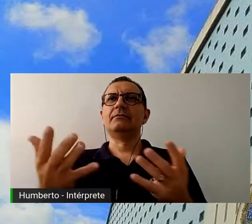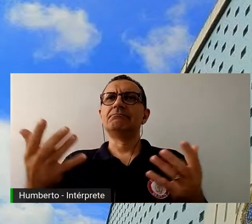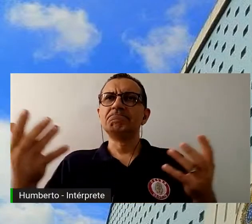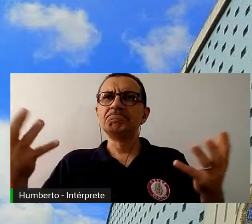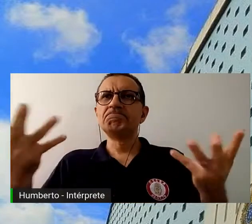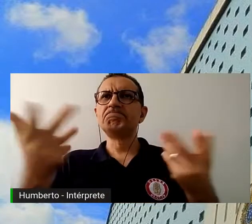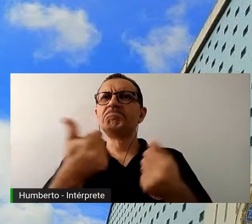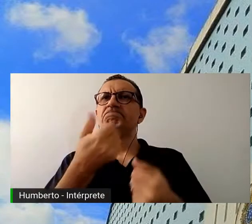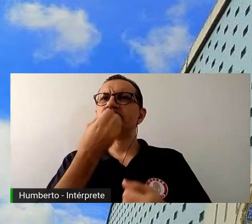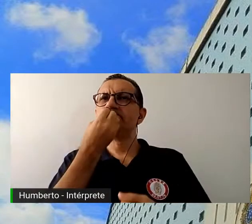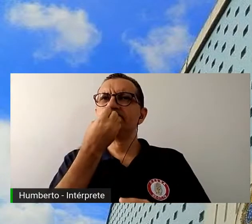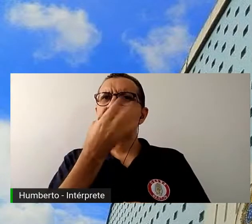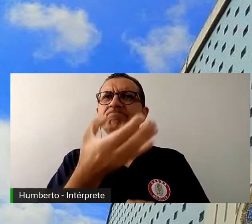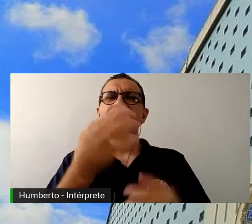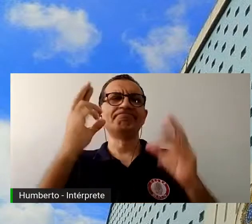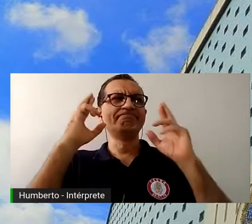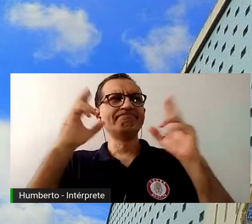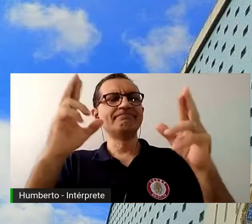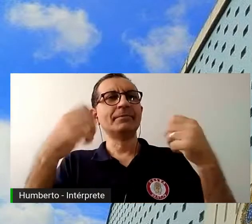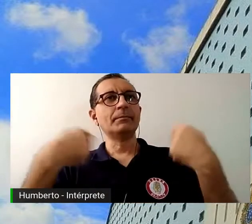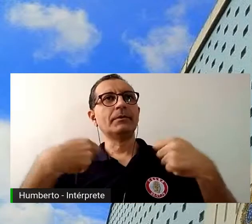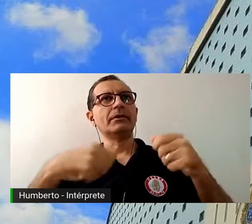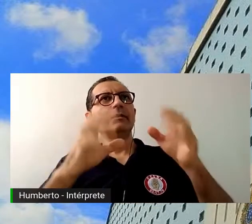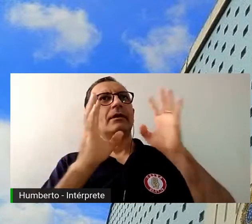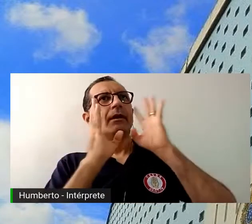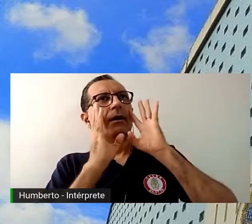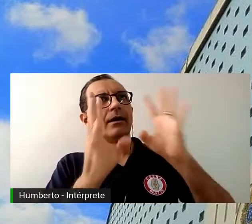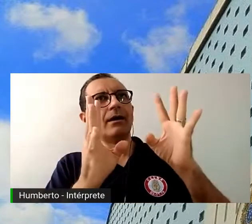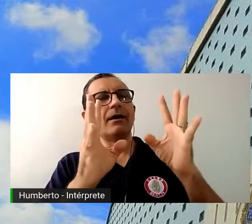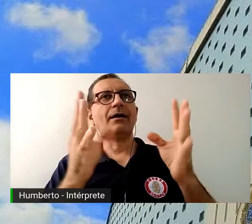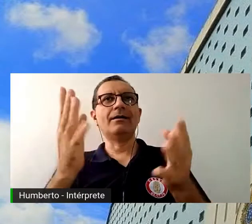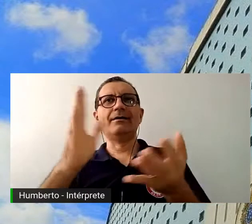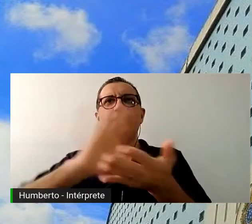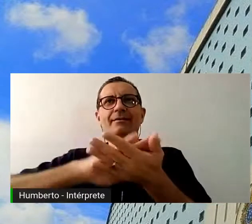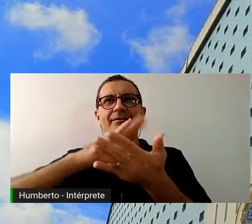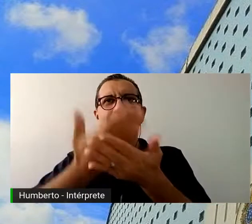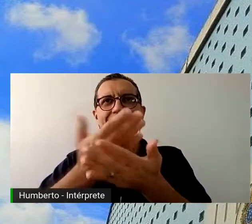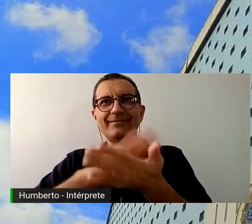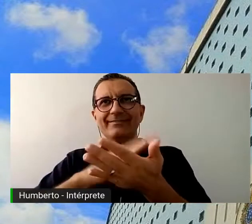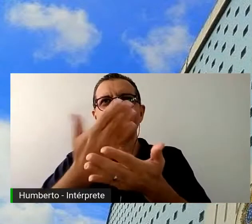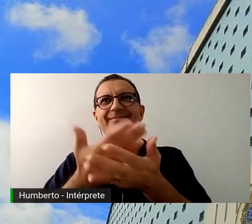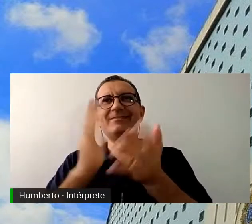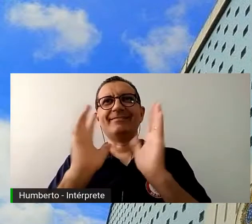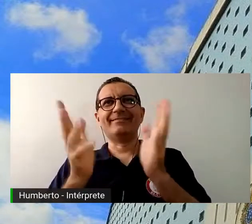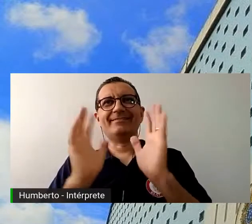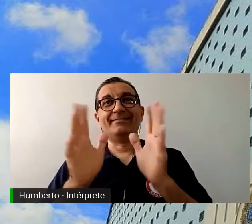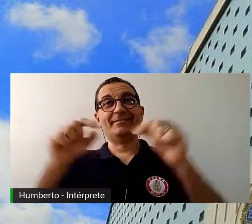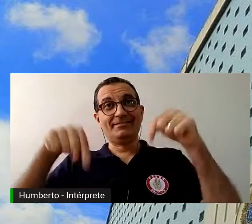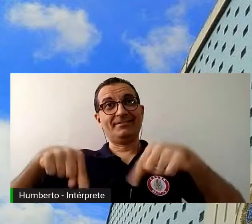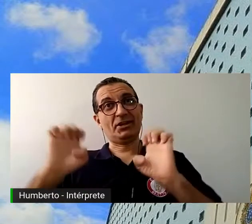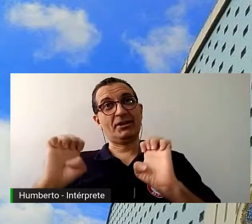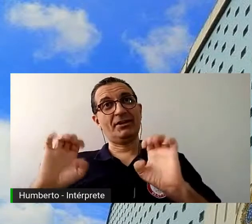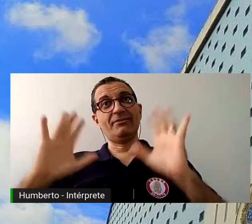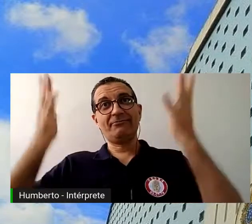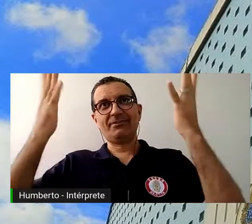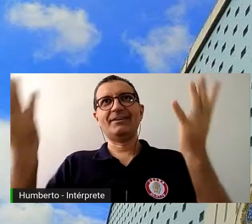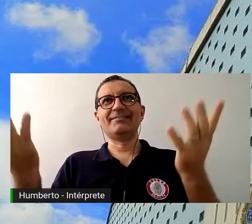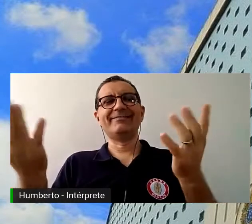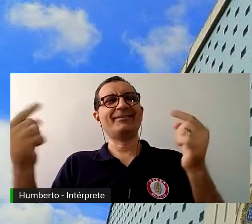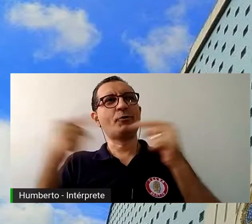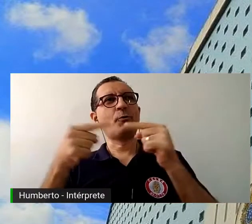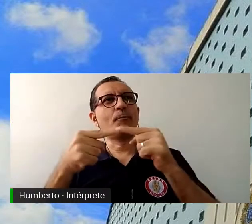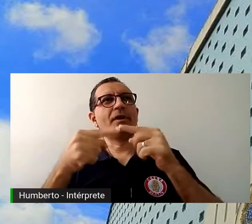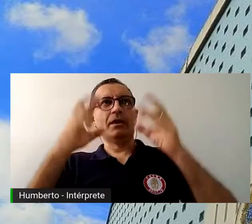seja respeitado e ouvir a tradução em Libra neste evento como um sinal desse respeito e